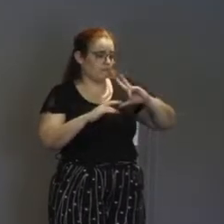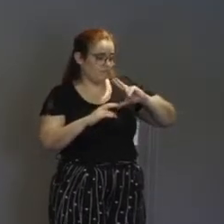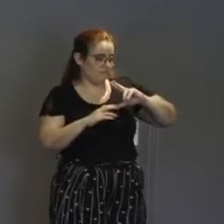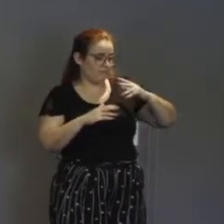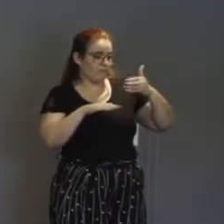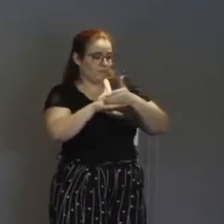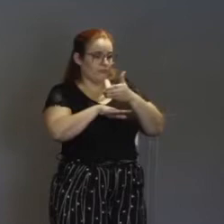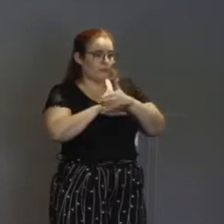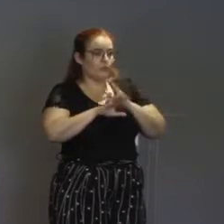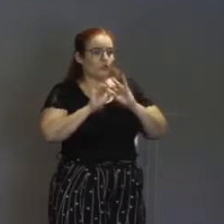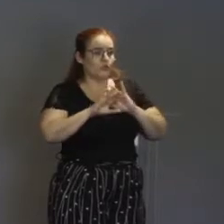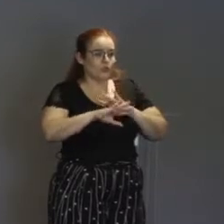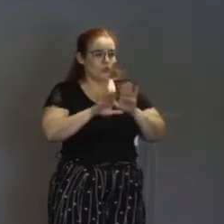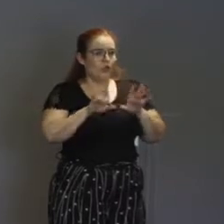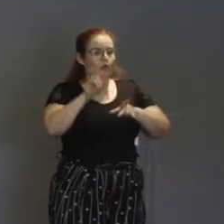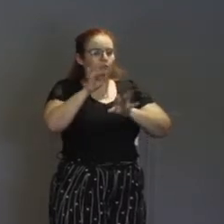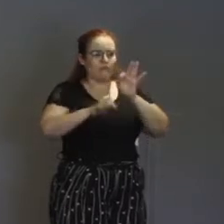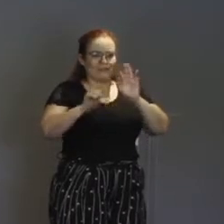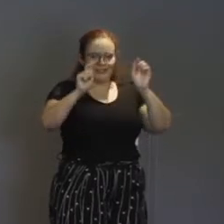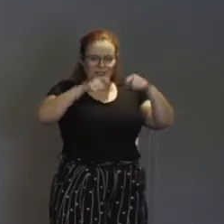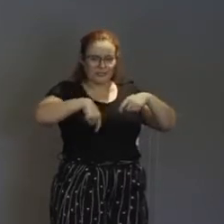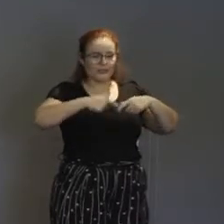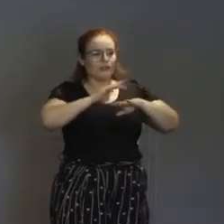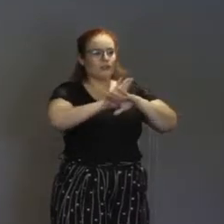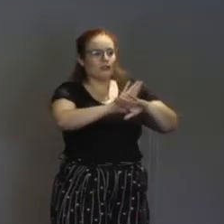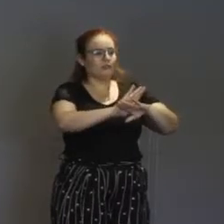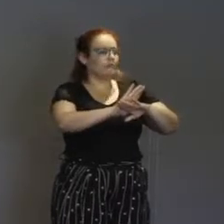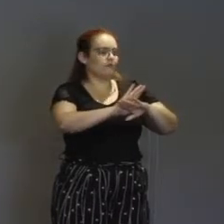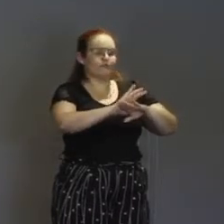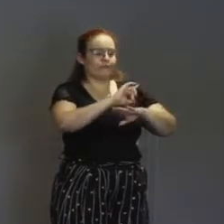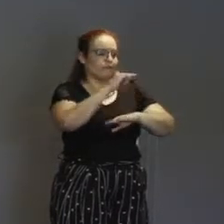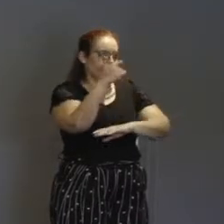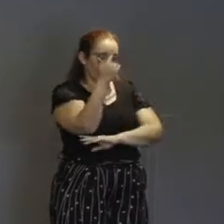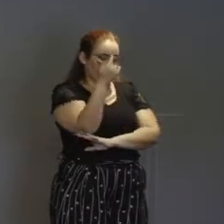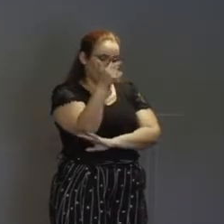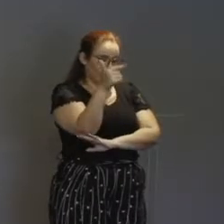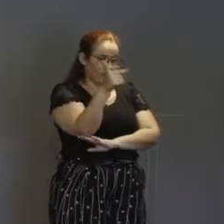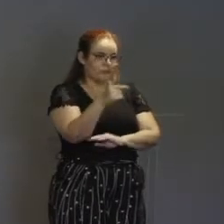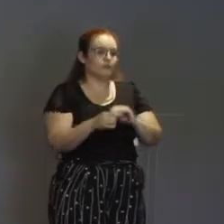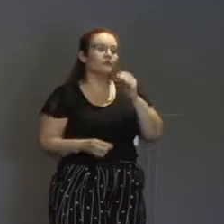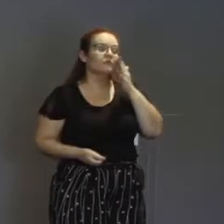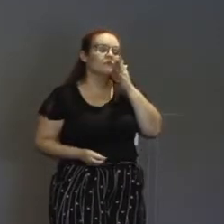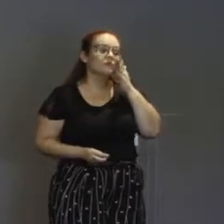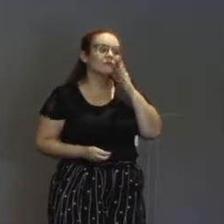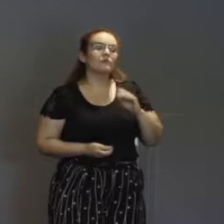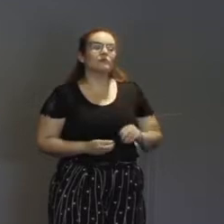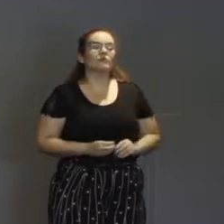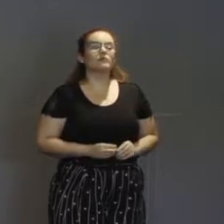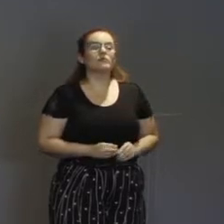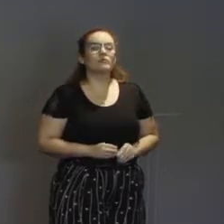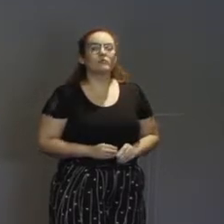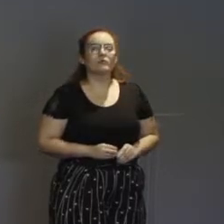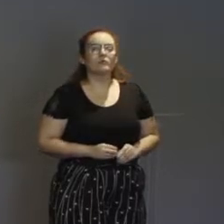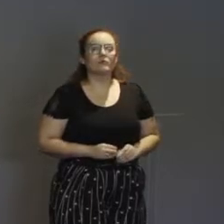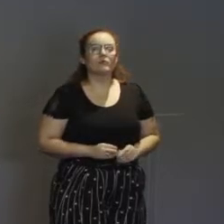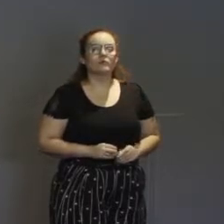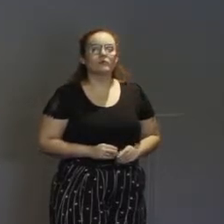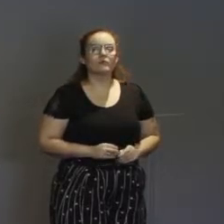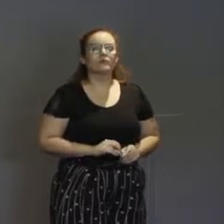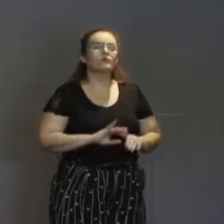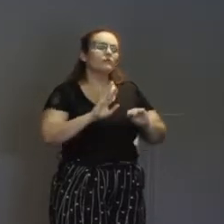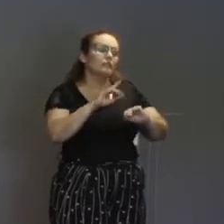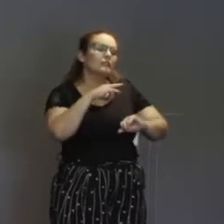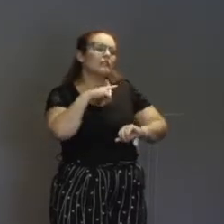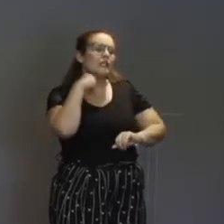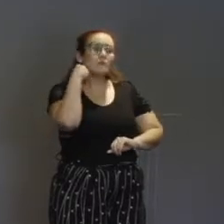que permitiriam isso são extremamente frágeis ou inexistentes, mas fica aquela coisa da